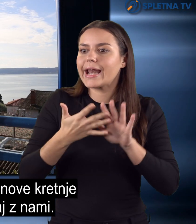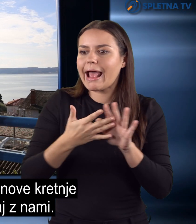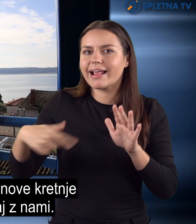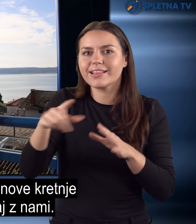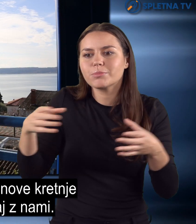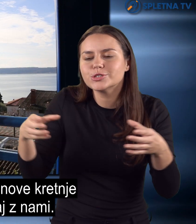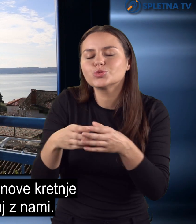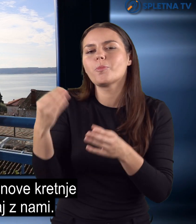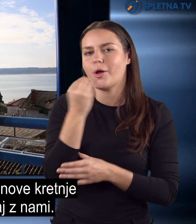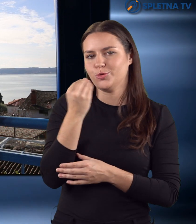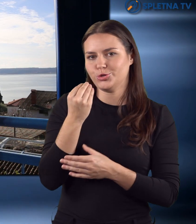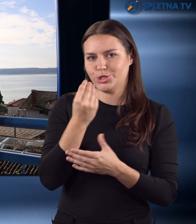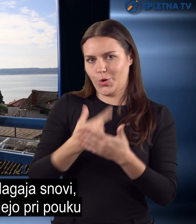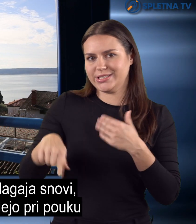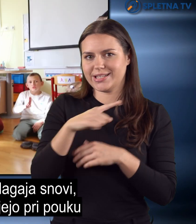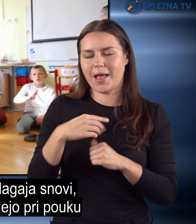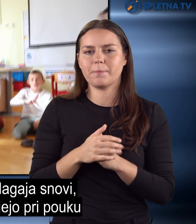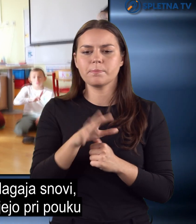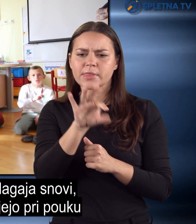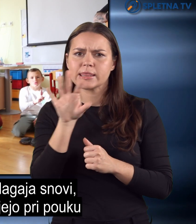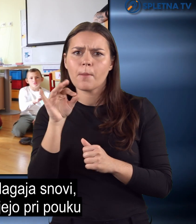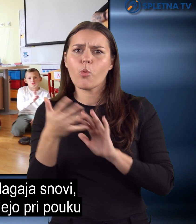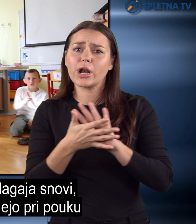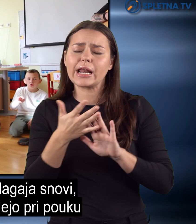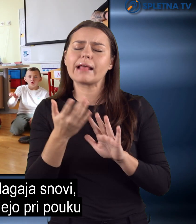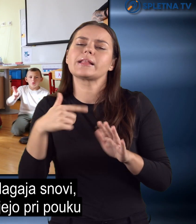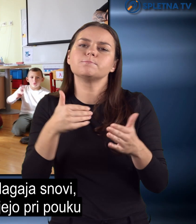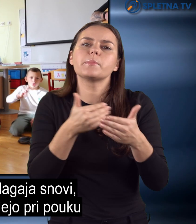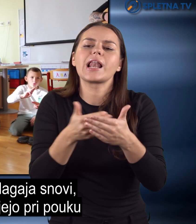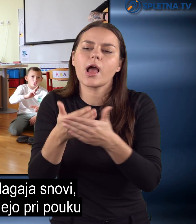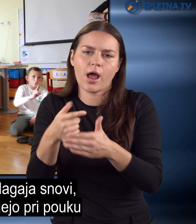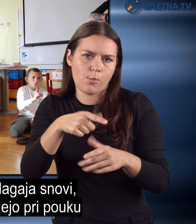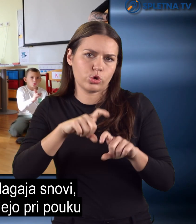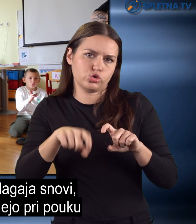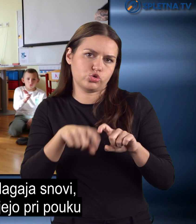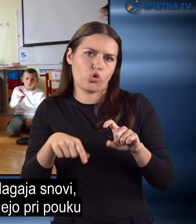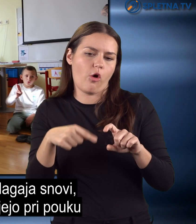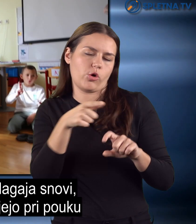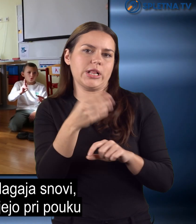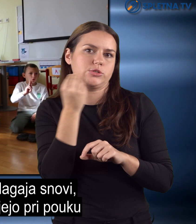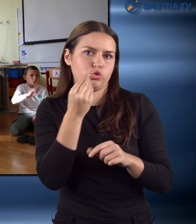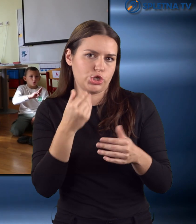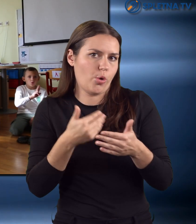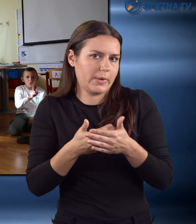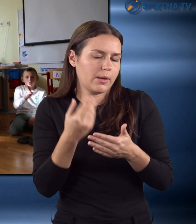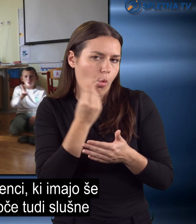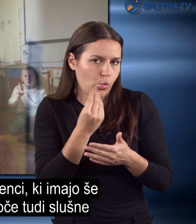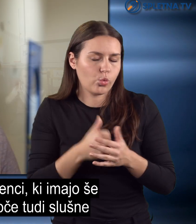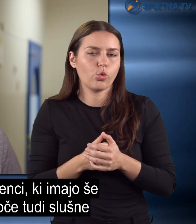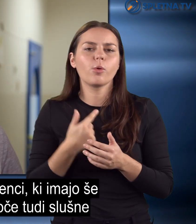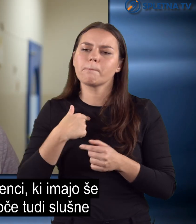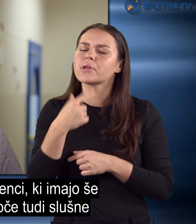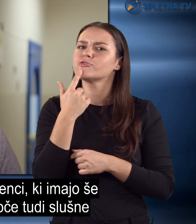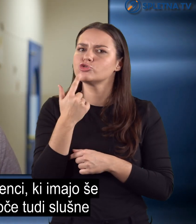učijo skupaj z nami. Nabor kretenj se prilagaja snovi, ki jo trenutno obdelujejo pri pouku. Všeč mi je,